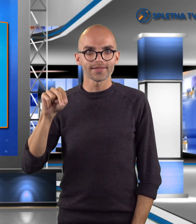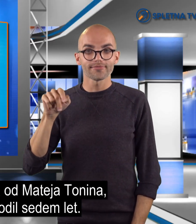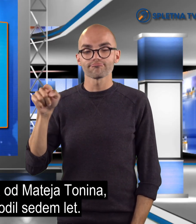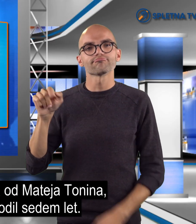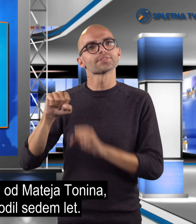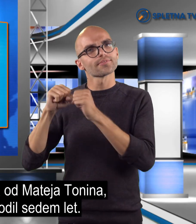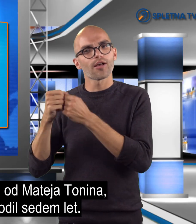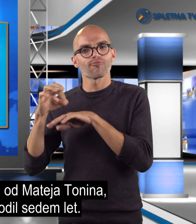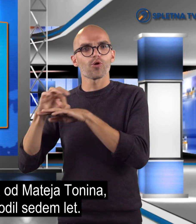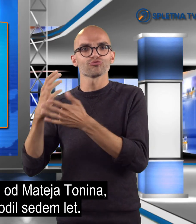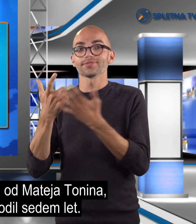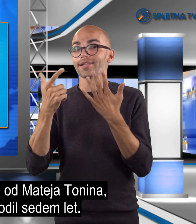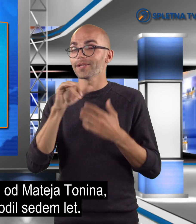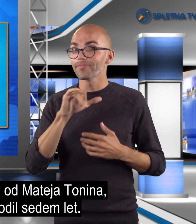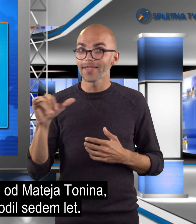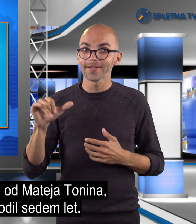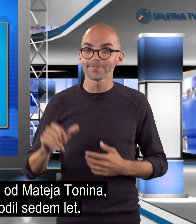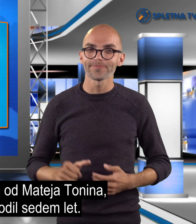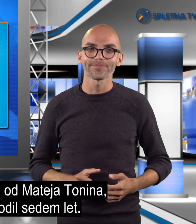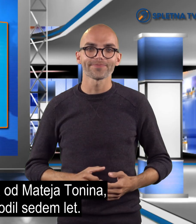Mateja Tonina, ki je stranko vodil 7 let.